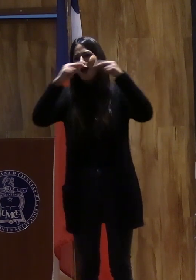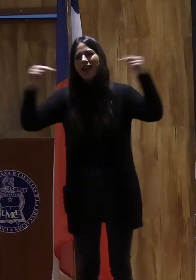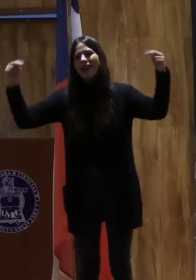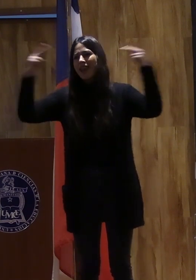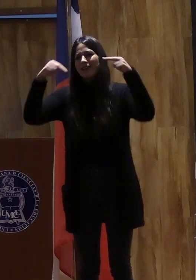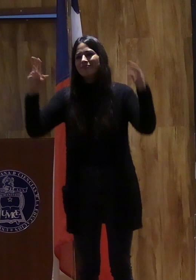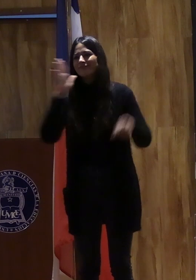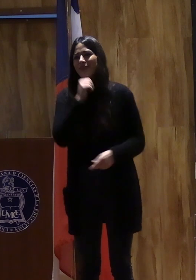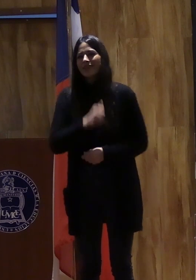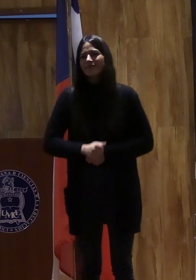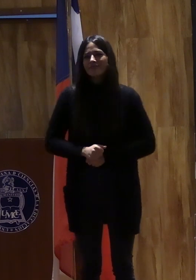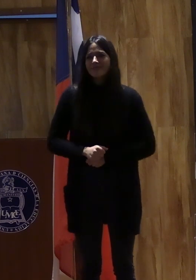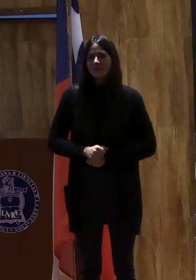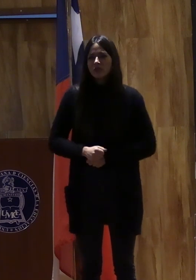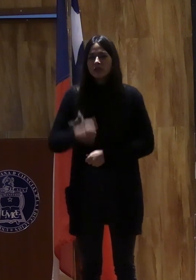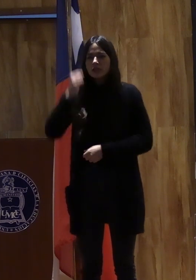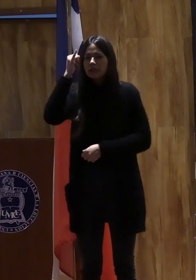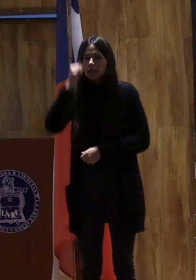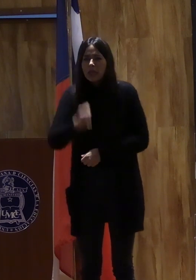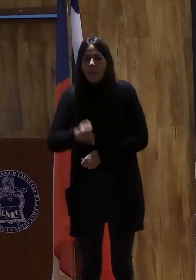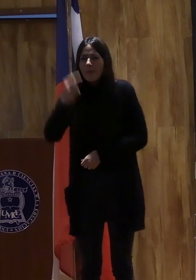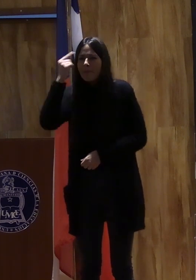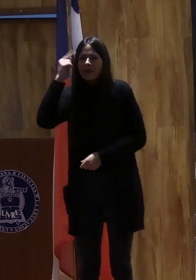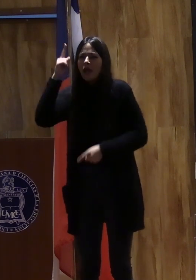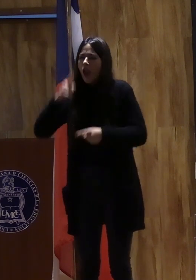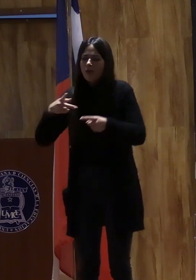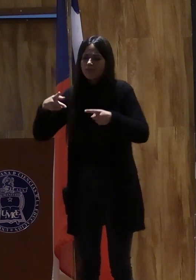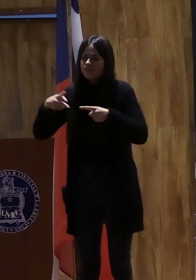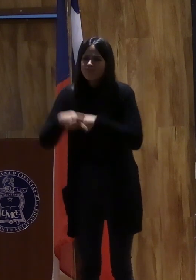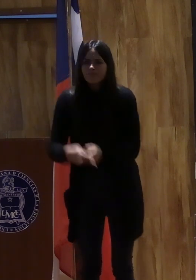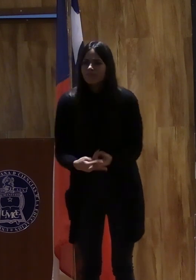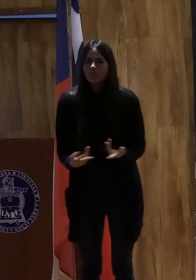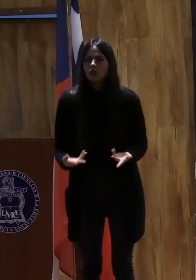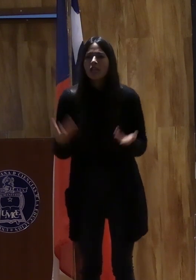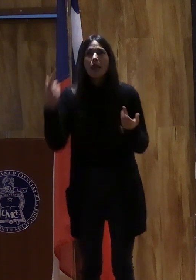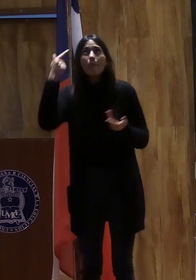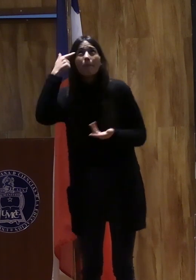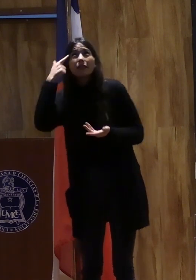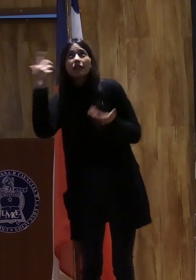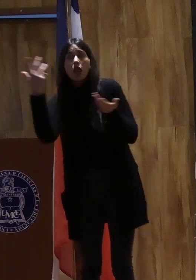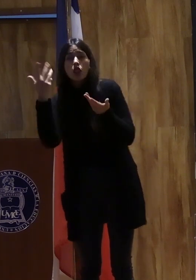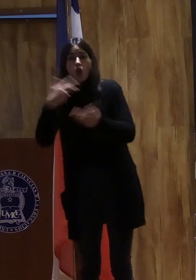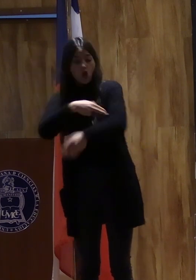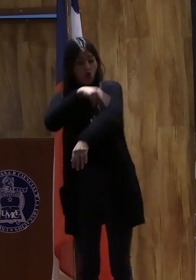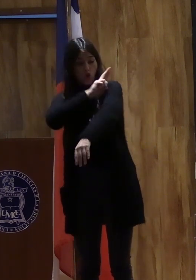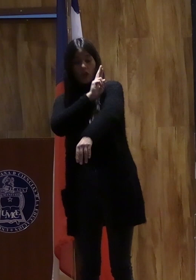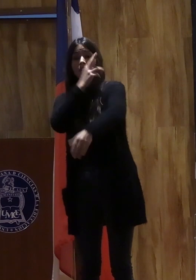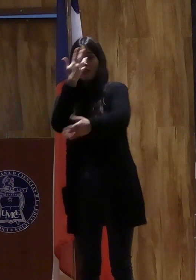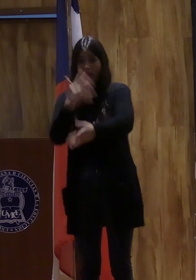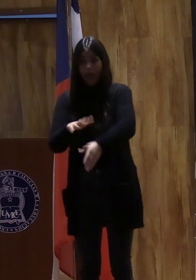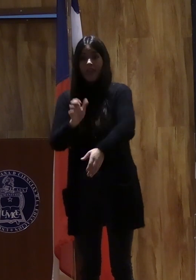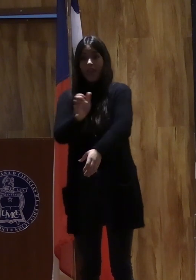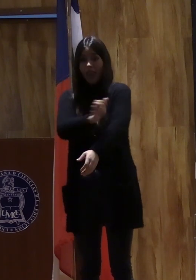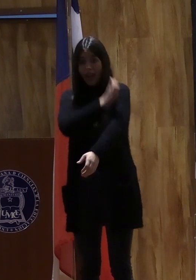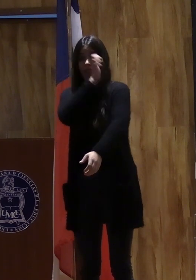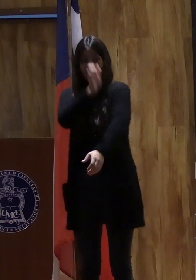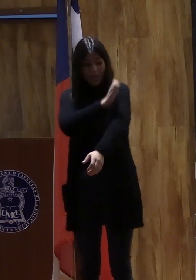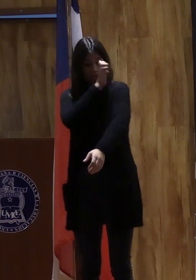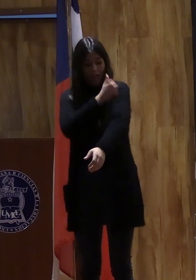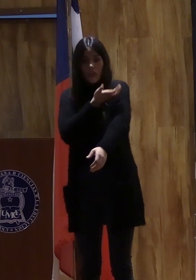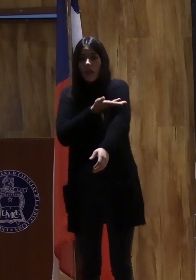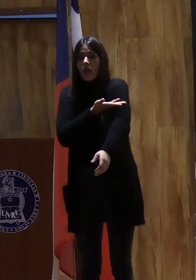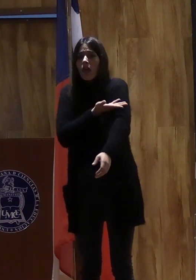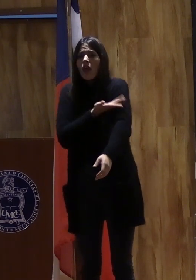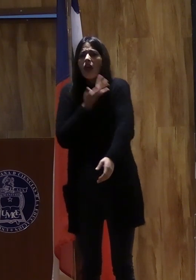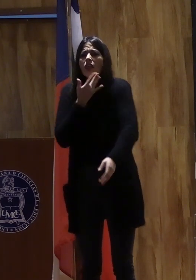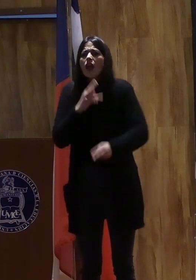traerla. Entonces están pensando cómo traen la energía que ya la están generando. No sé, se la están comiendo ahí, bueno,